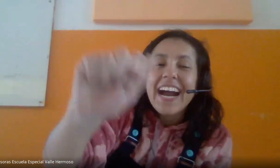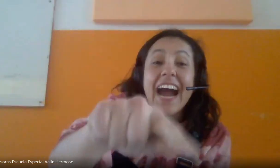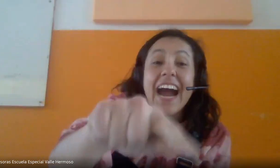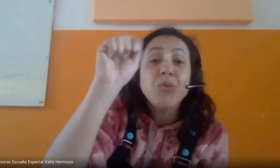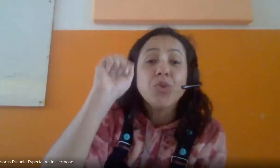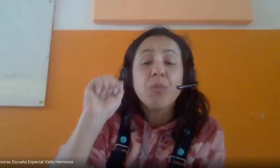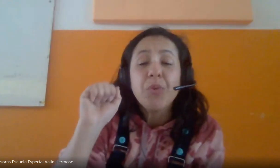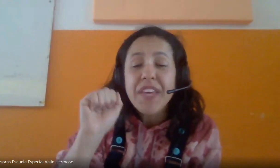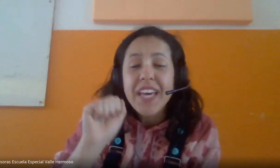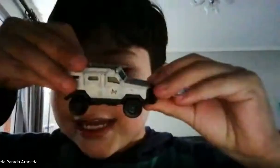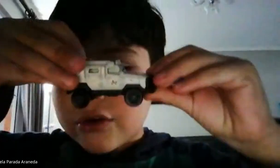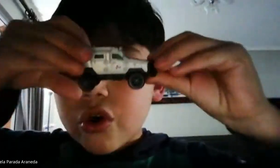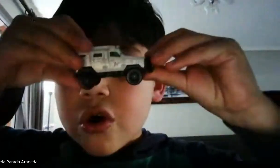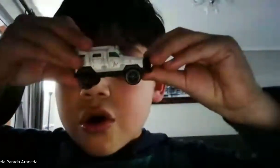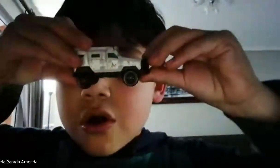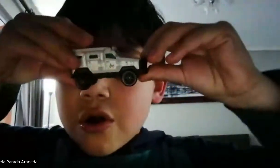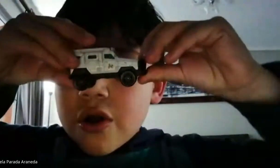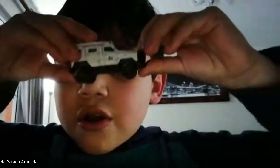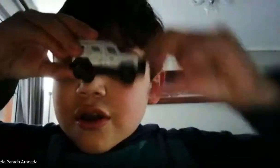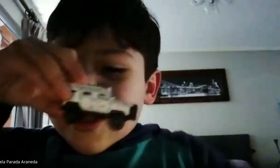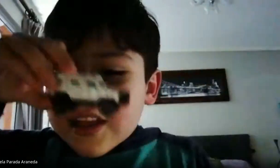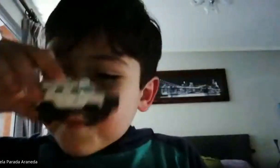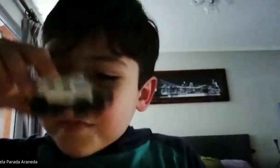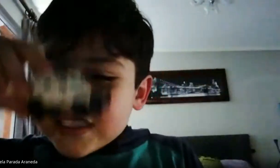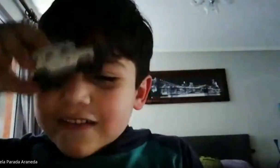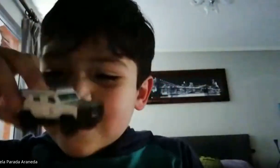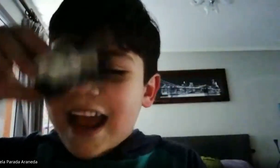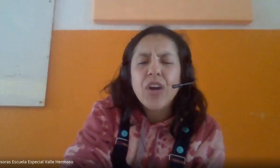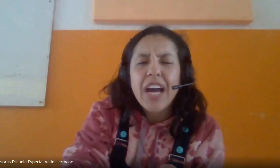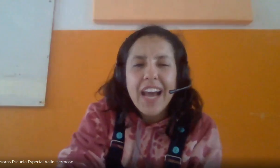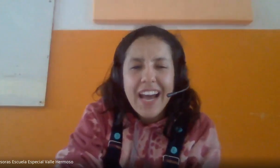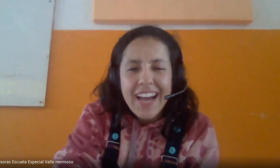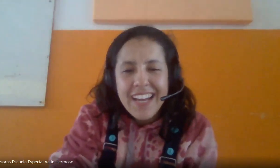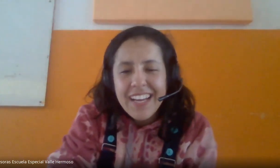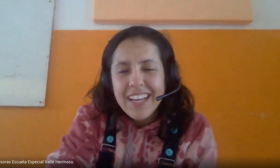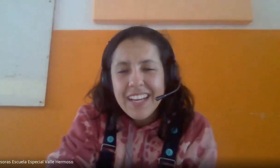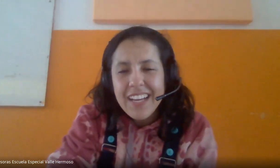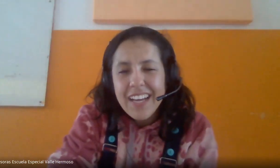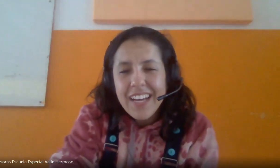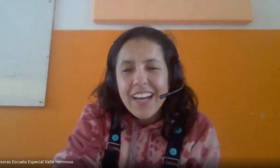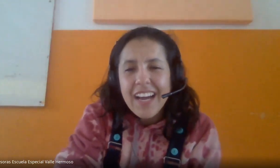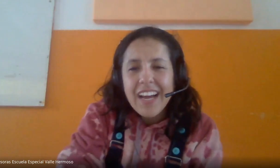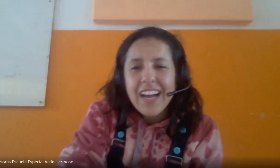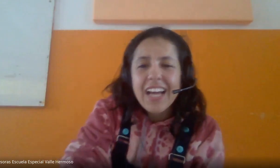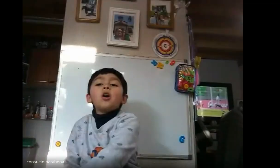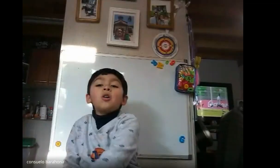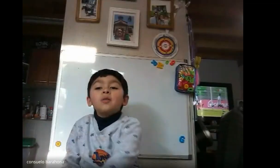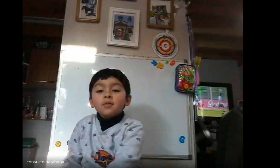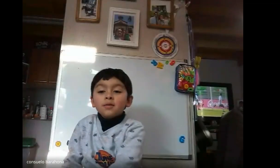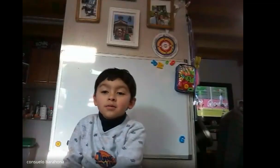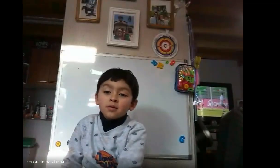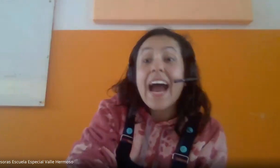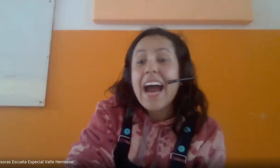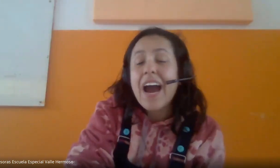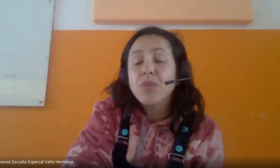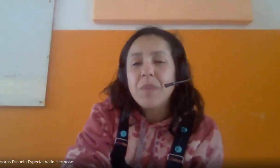¡Ah! ¡Ah, auto! ¡Muy bien! ¿Qué empezará con la vocal A? ¡Auto! ¿Alonso? ¡Auto! Mira,